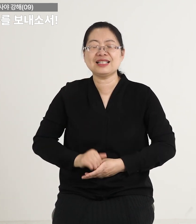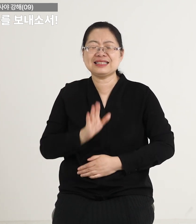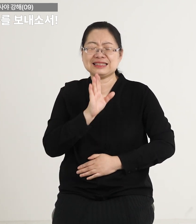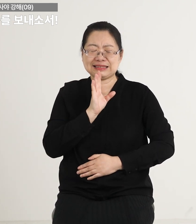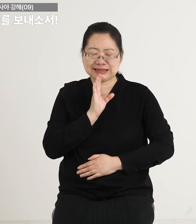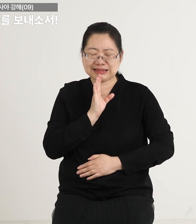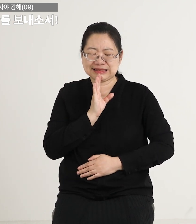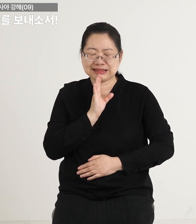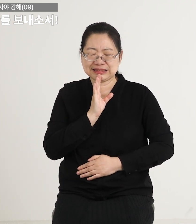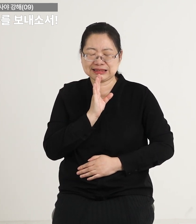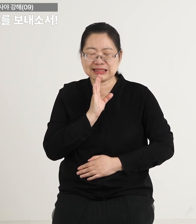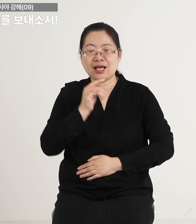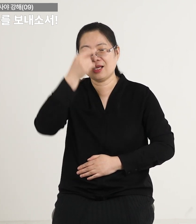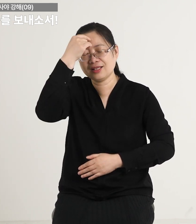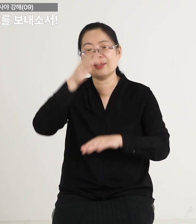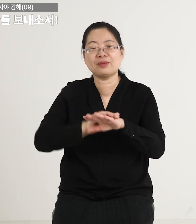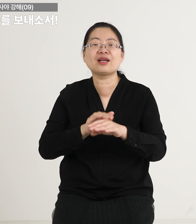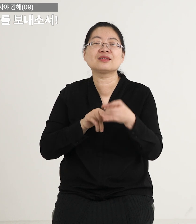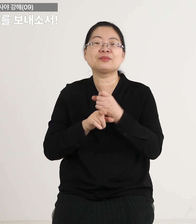예배는 뭡니까?